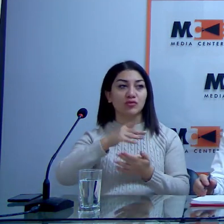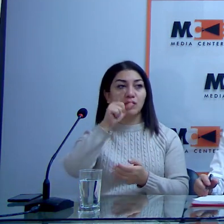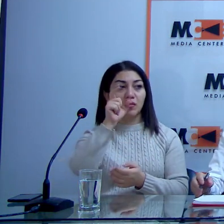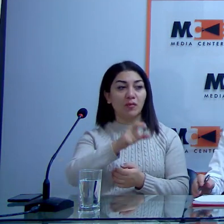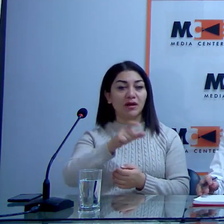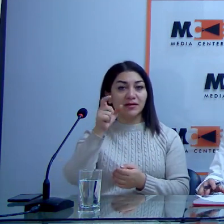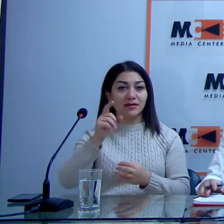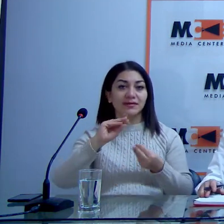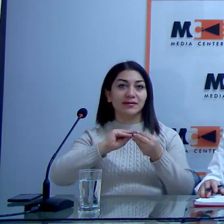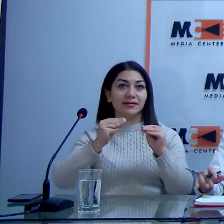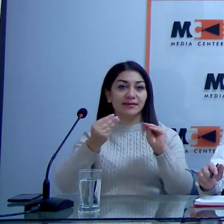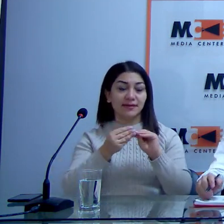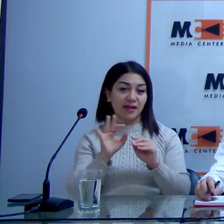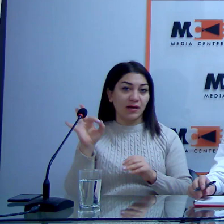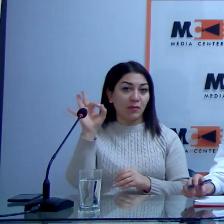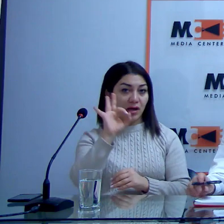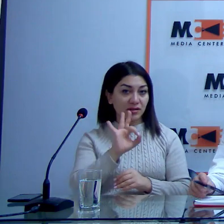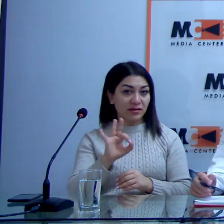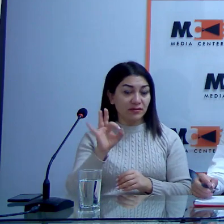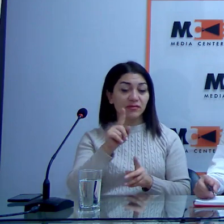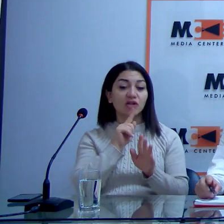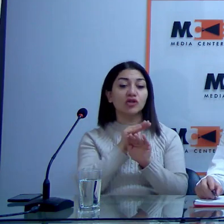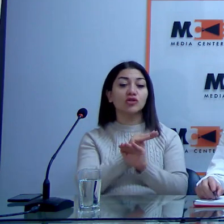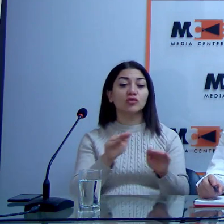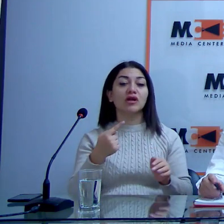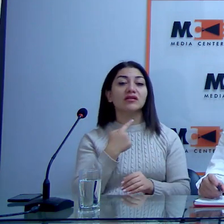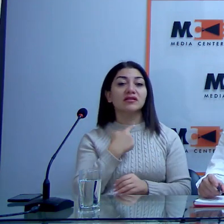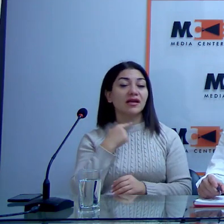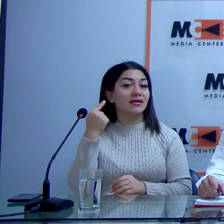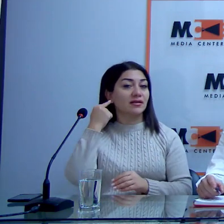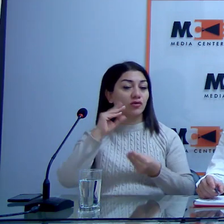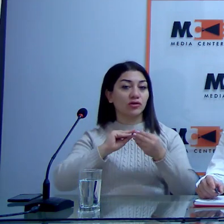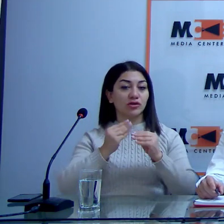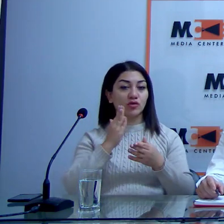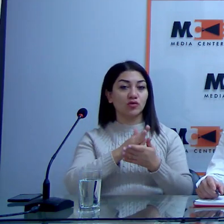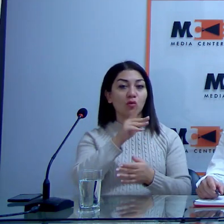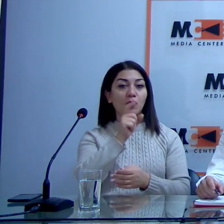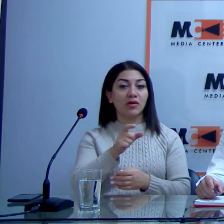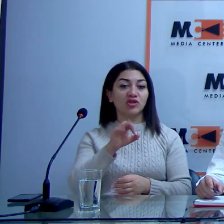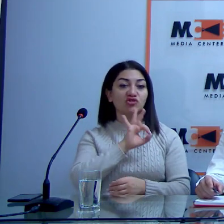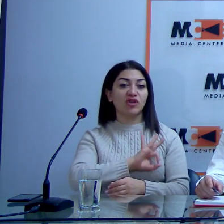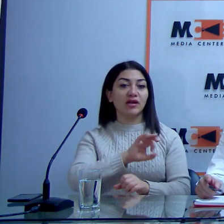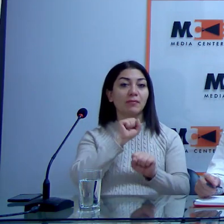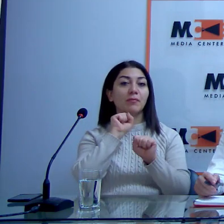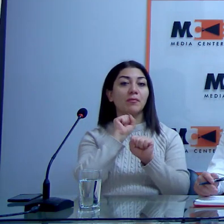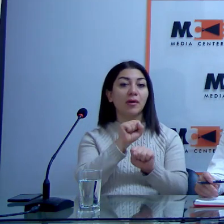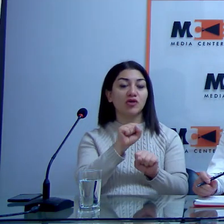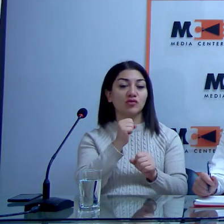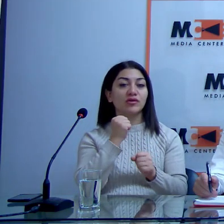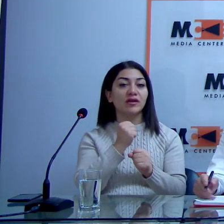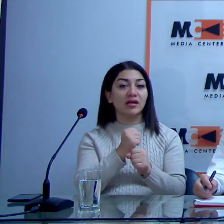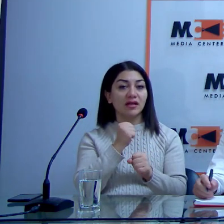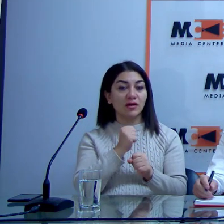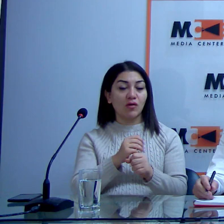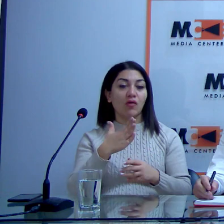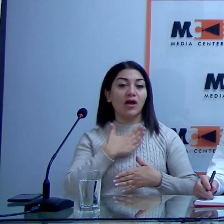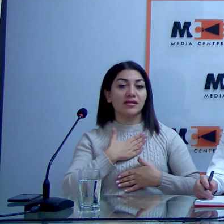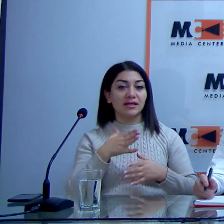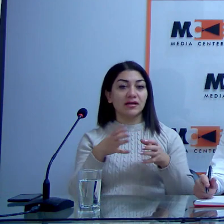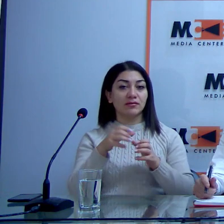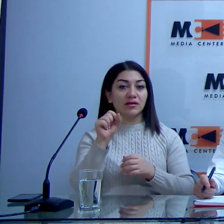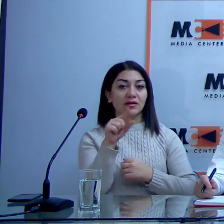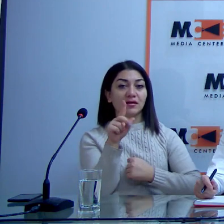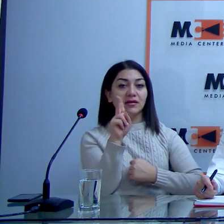անձանց հիմնախնդիրների վերաբերյալ։ Լռության ձայն, լսողության խնդիրներ ունեցող անձանց շահերի պաշտպանությամբ զբաղվող հասարակական